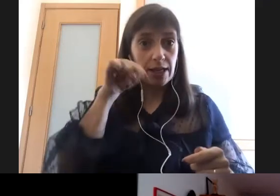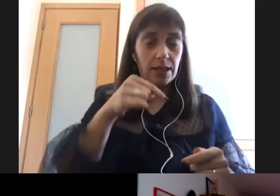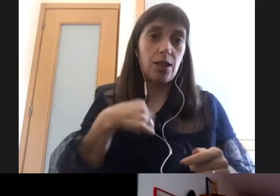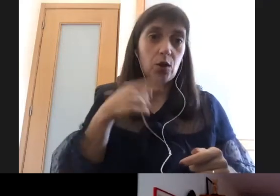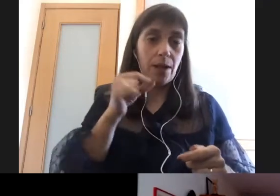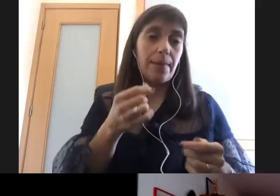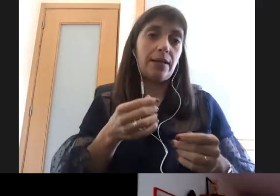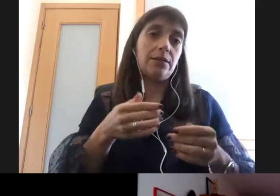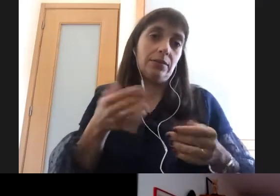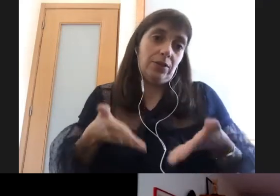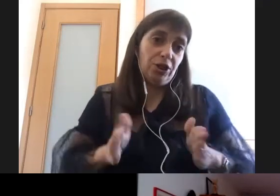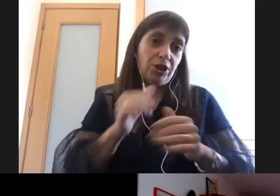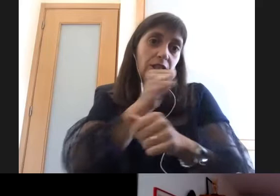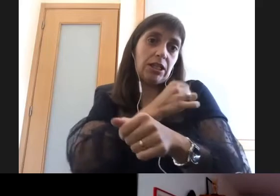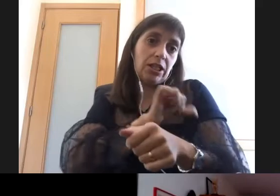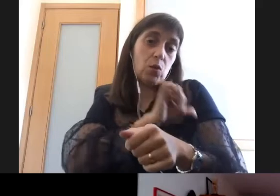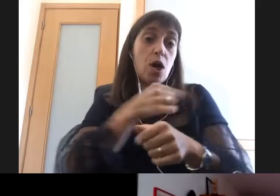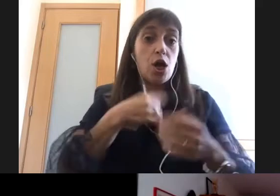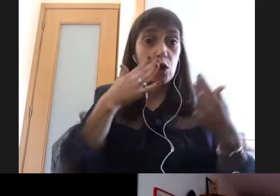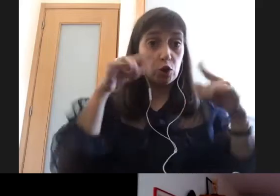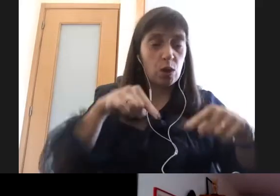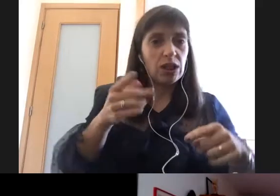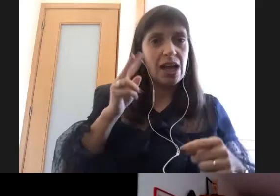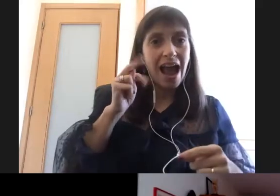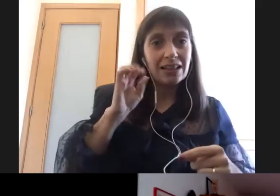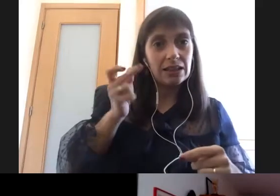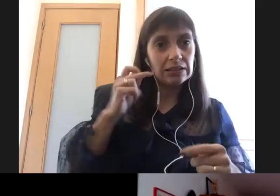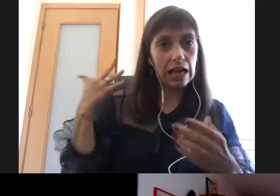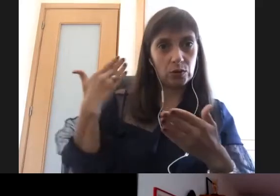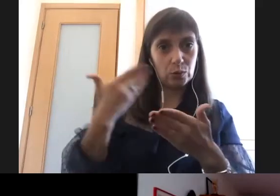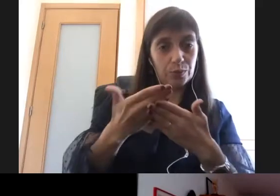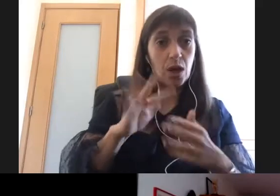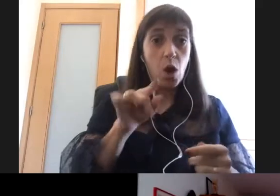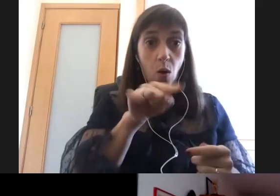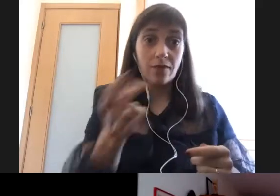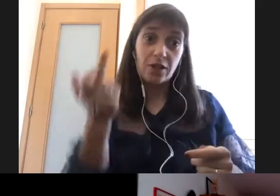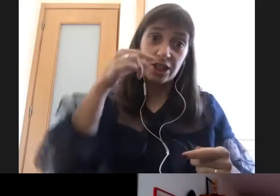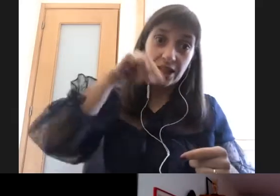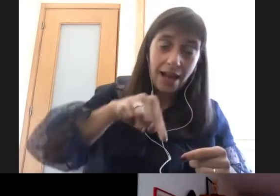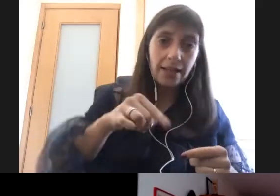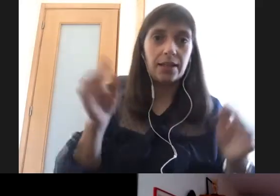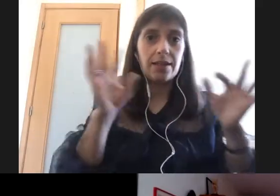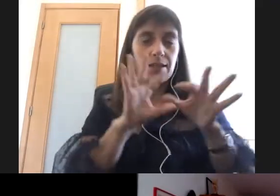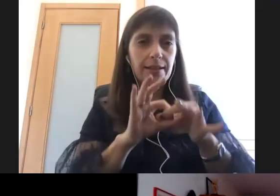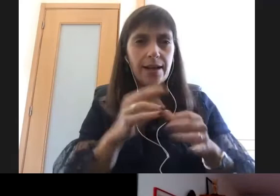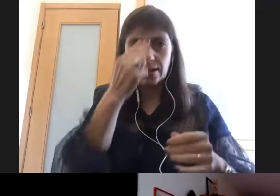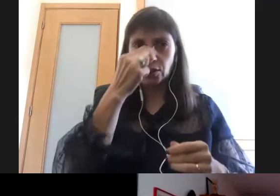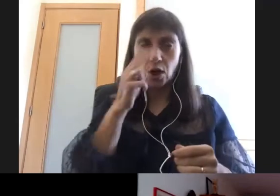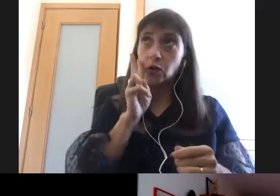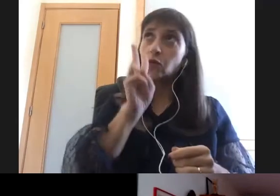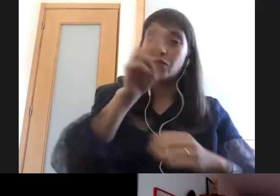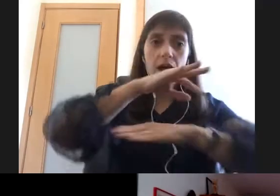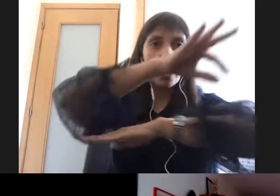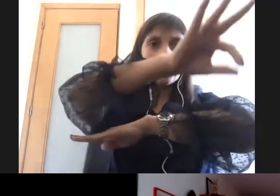também, estou cá há 30 anos. Primeiro, quando você chega cá em termos de história, você olha para a arquitetura, ou você vai vendo